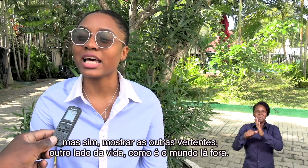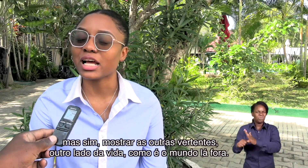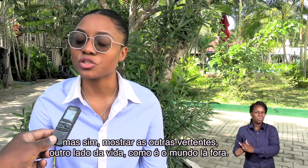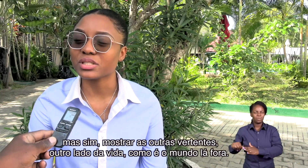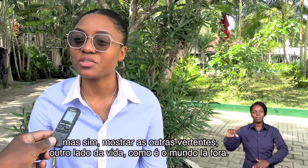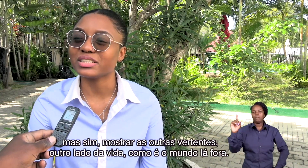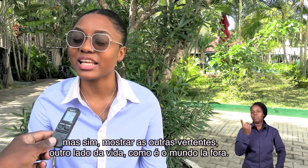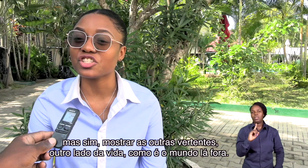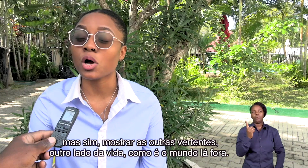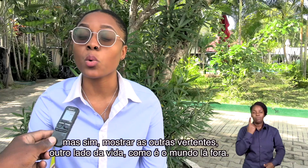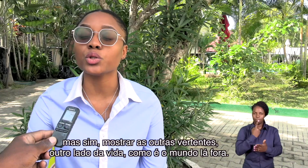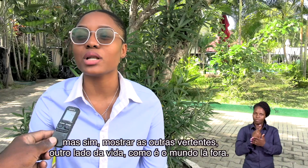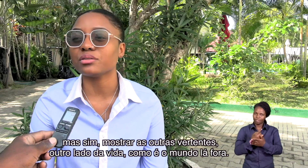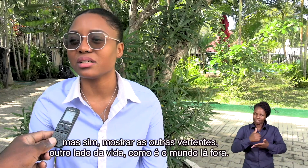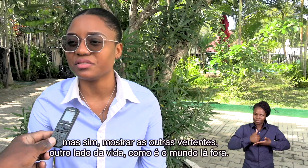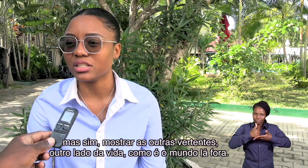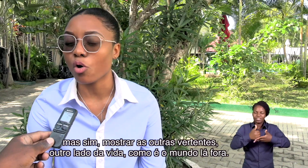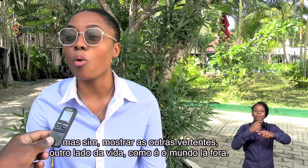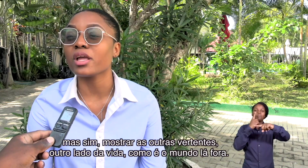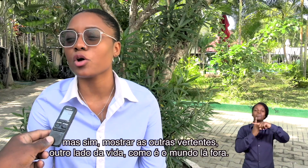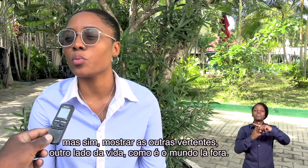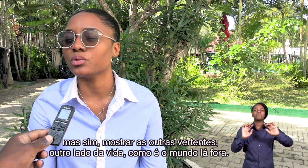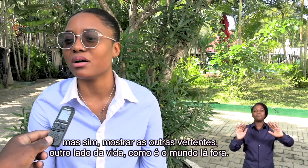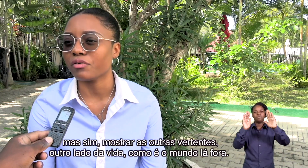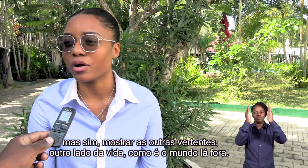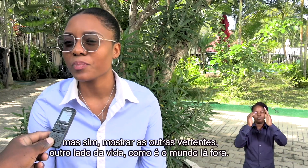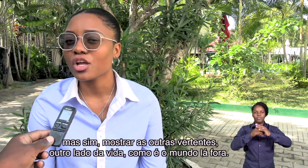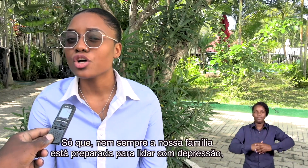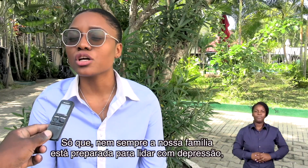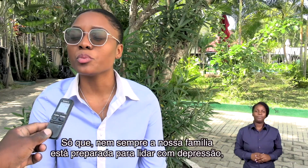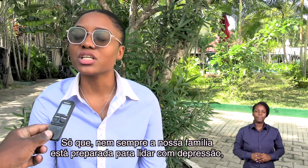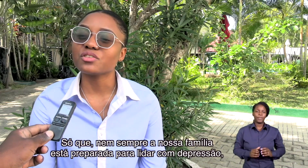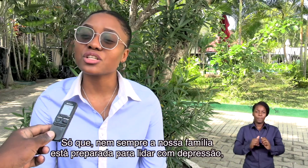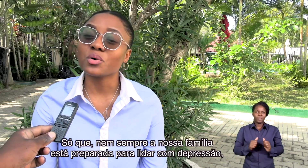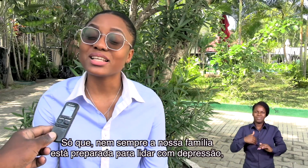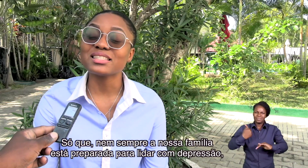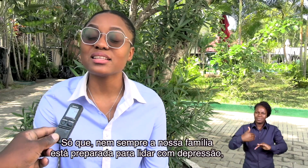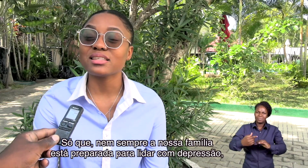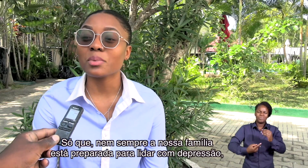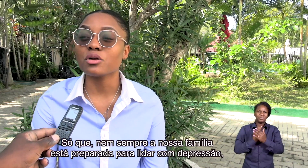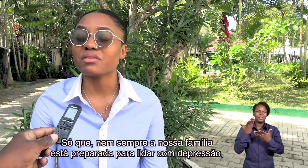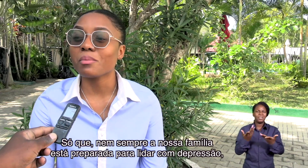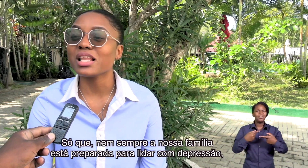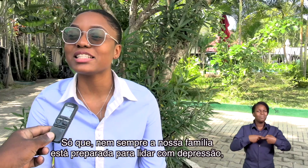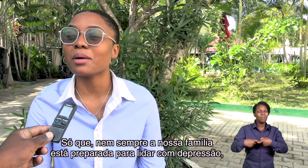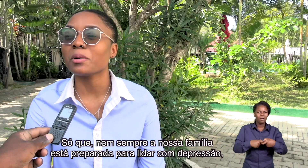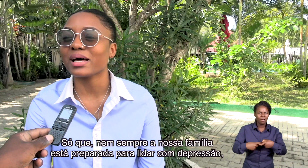as outras vertentes, o outro lado da vida, como é que é o mundo lá fora. Só que muitas vezes o que acontece, nem sempre a nossa família está